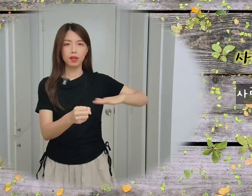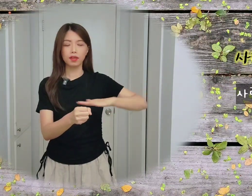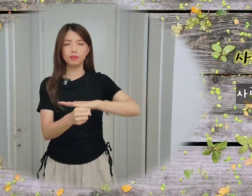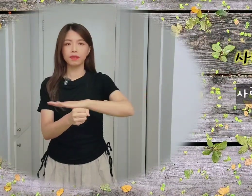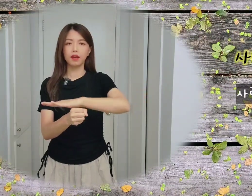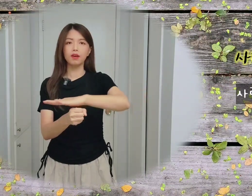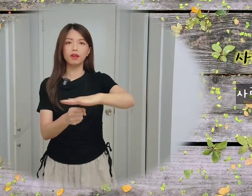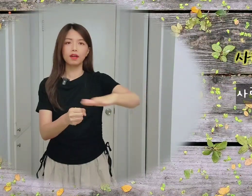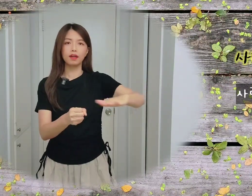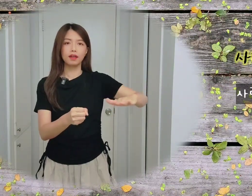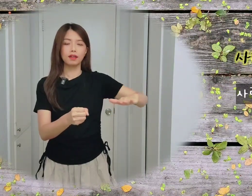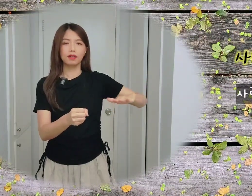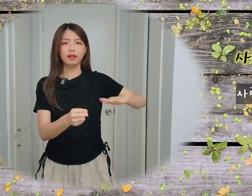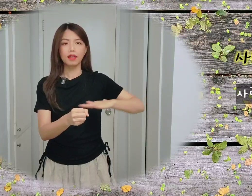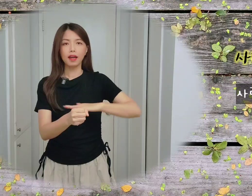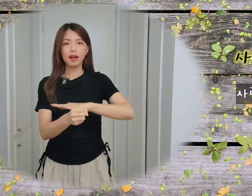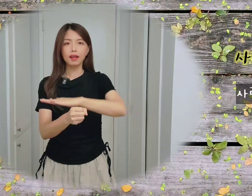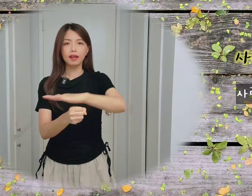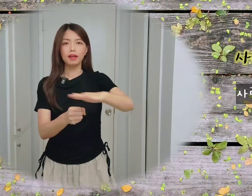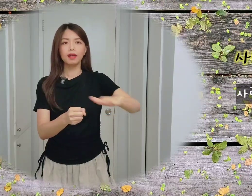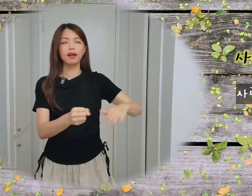준다고 생각하시면 돼요.